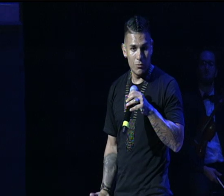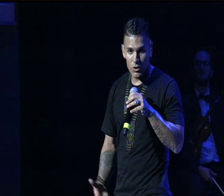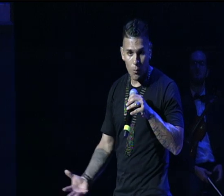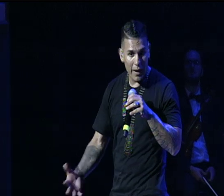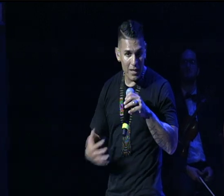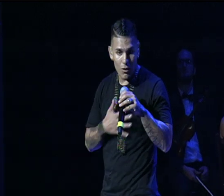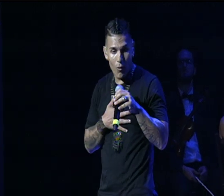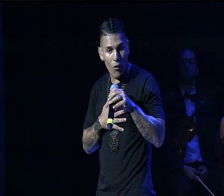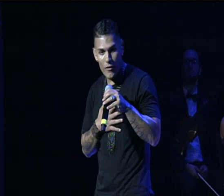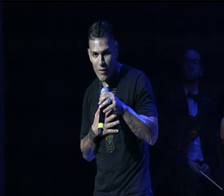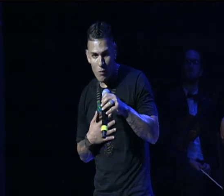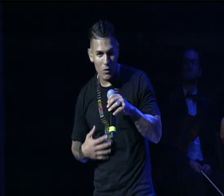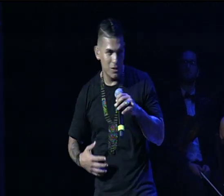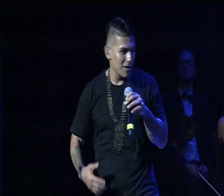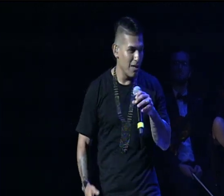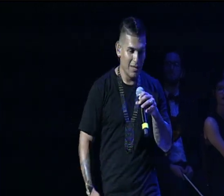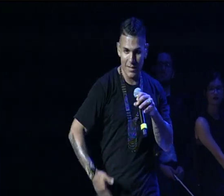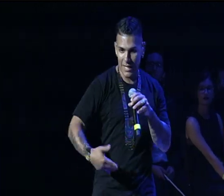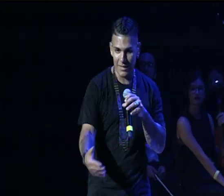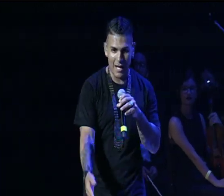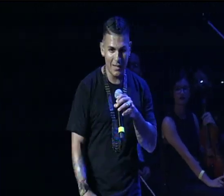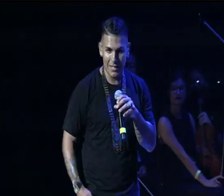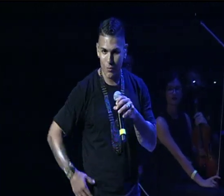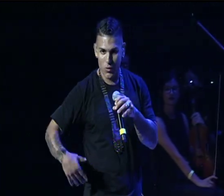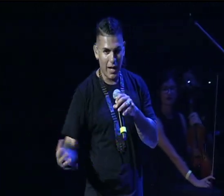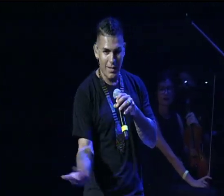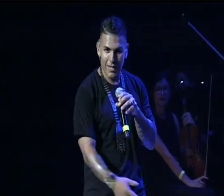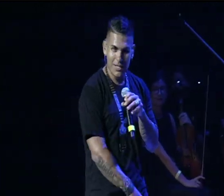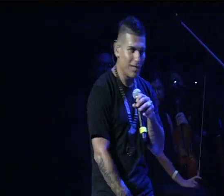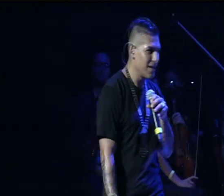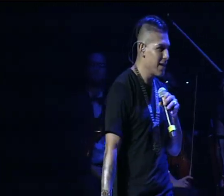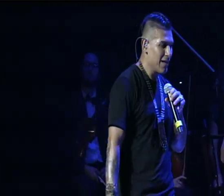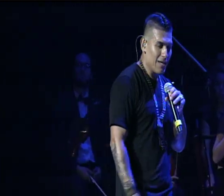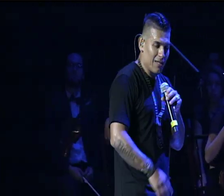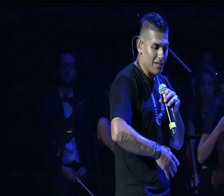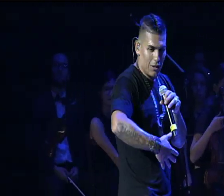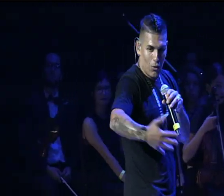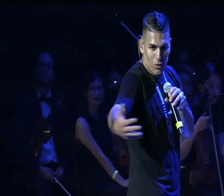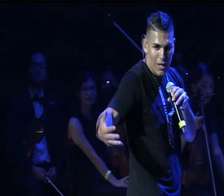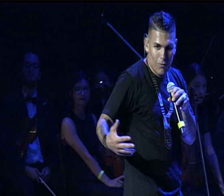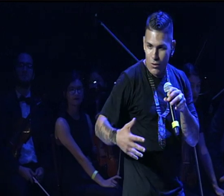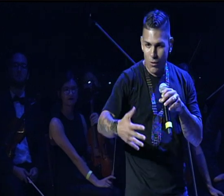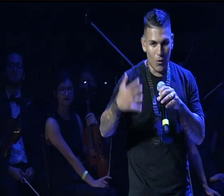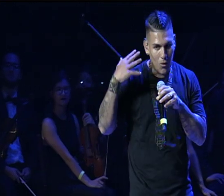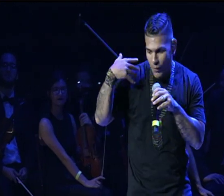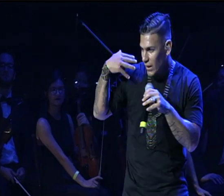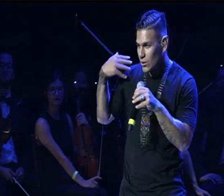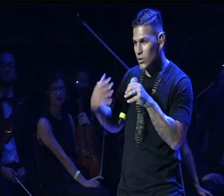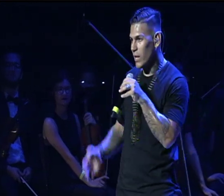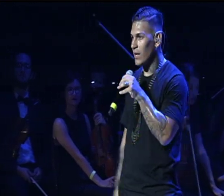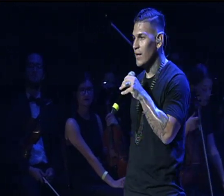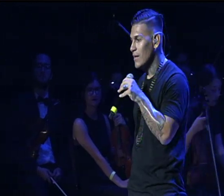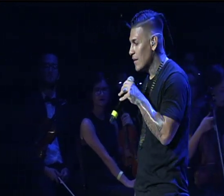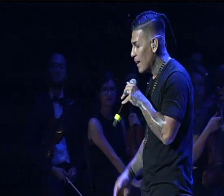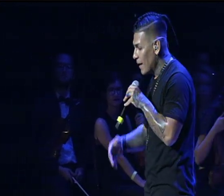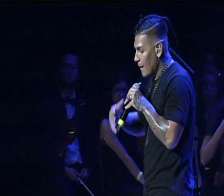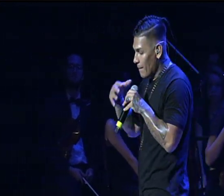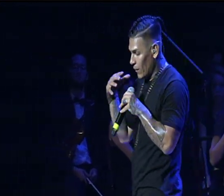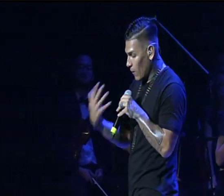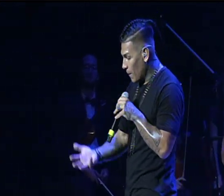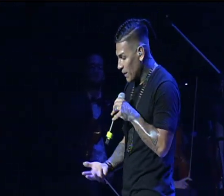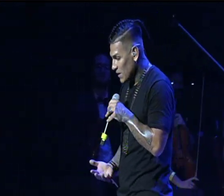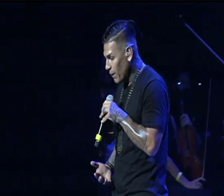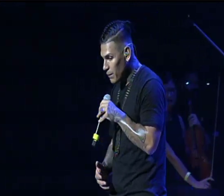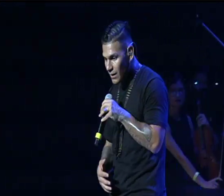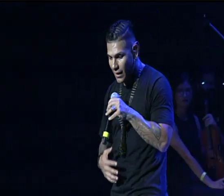es nuestro país, cómo lo vivimos desde las calles, las montañas, desde todos los ángulos, como lo pueden escuchar.